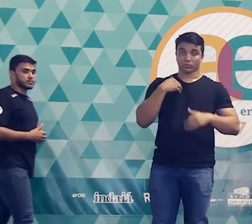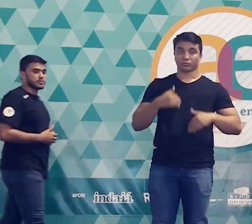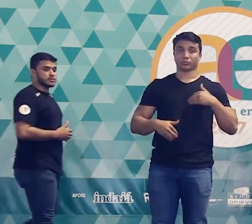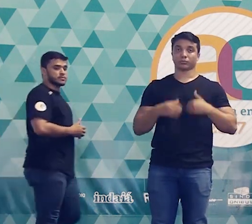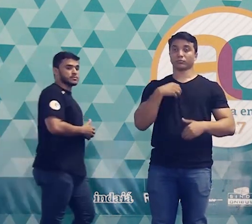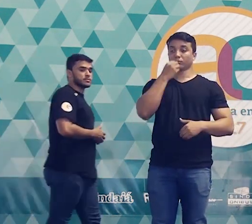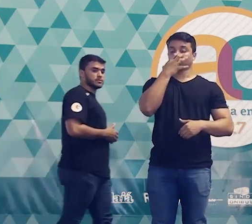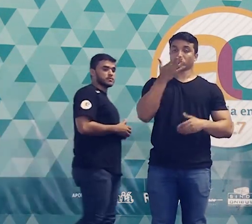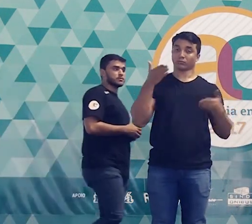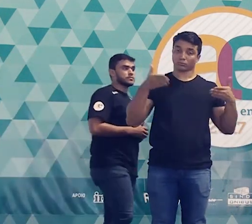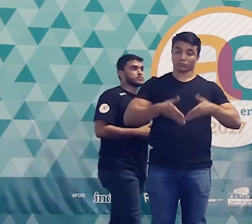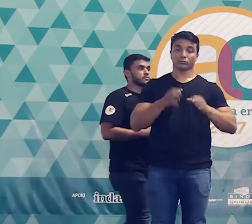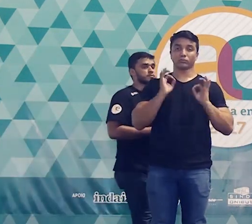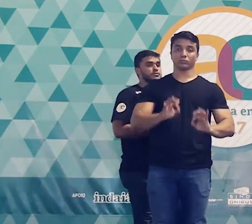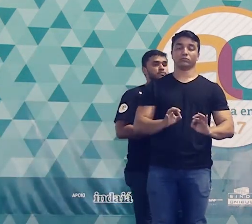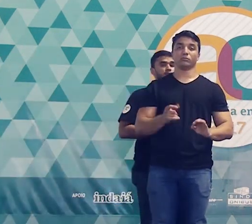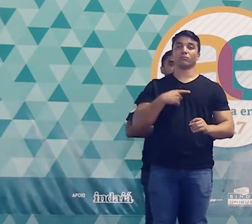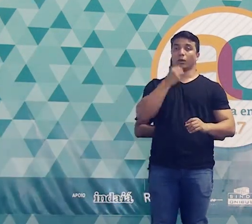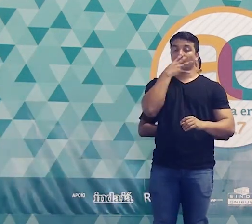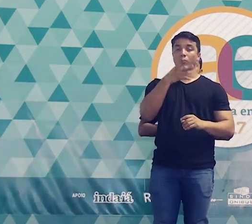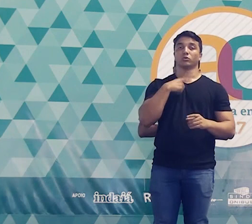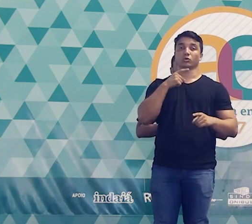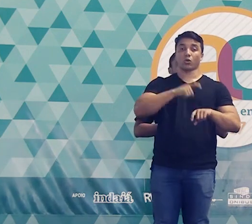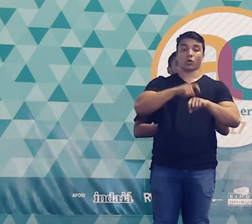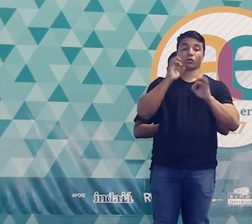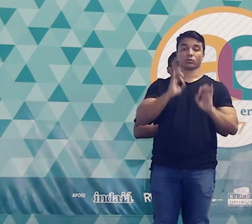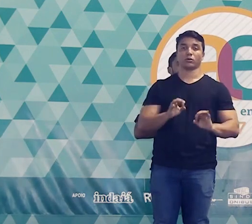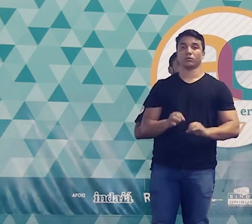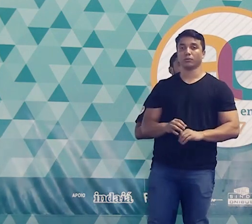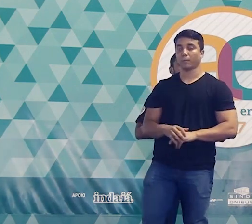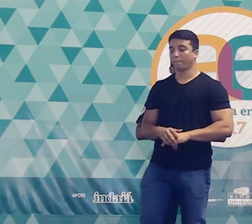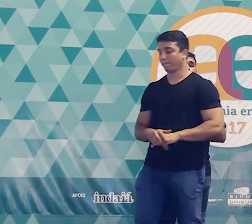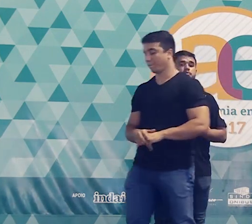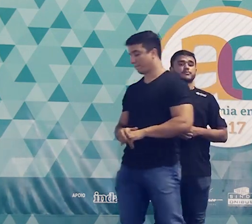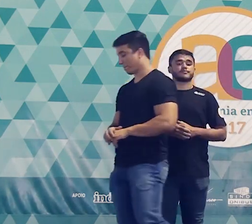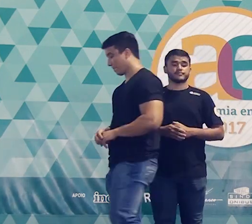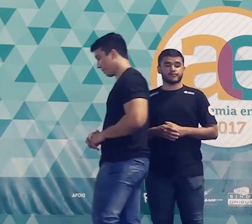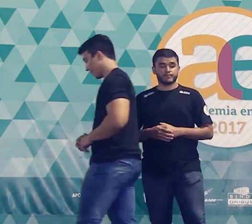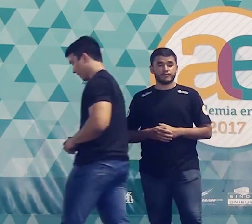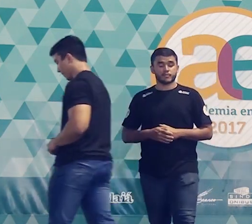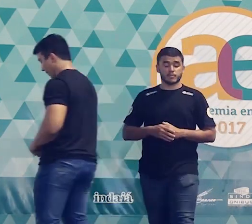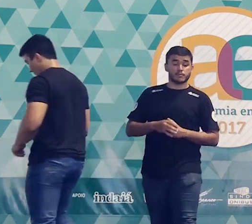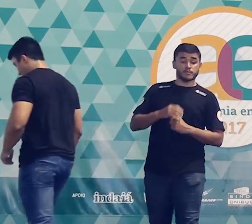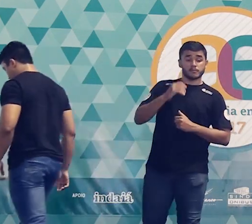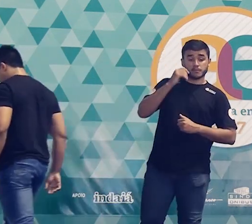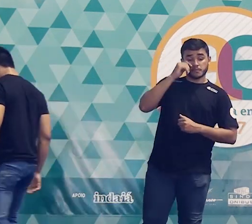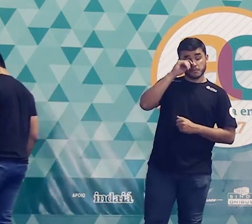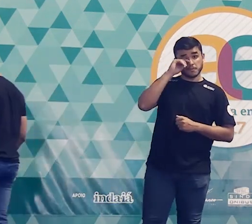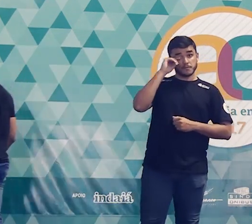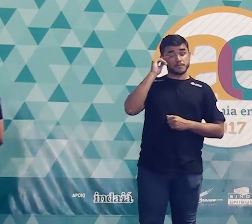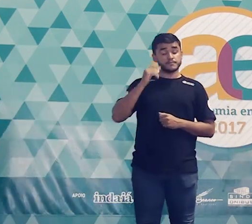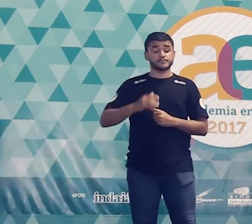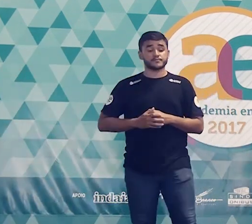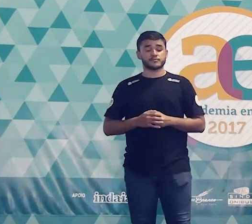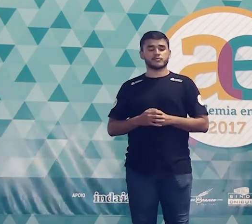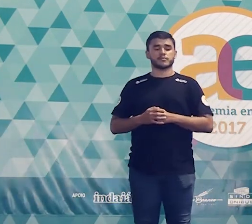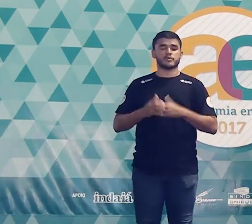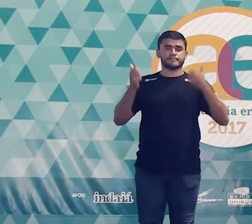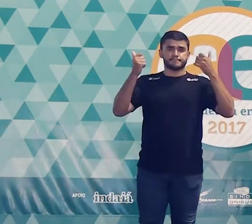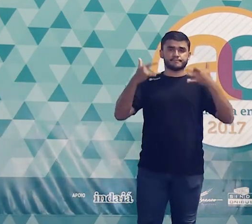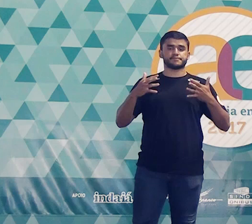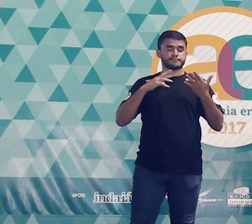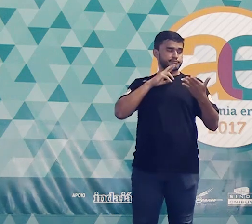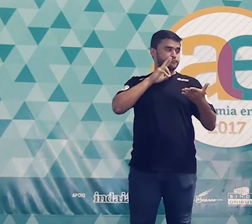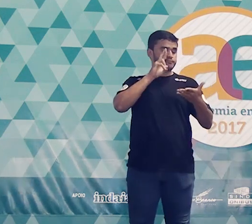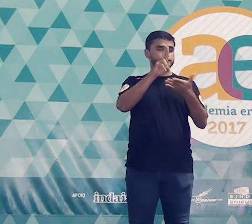ela é boa nesse ponto, mas ela é boa naquele local, não em um local anômalo, tá? Já estou falando, então é isso. Então